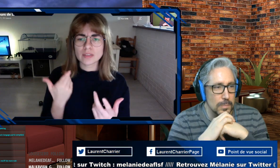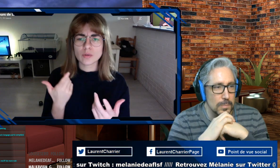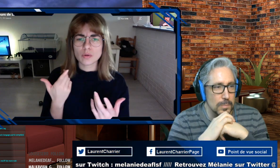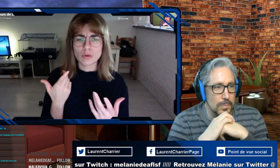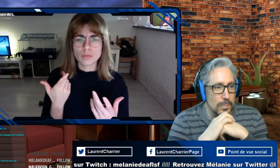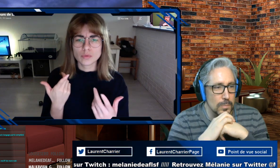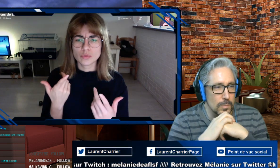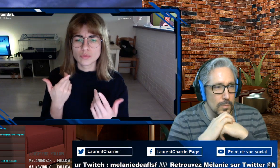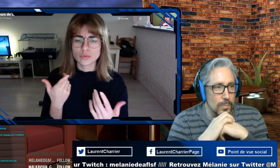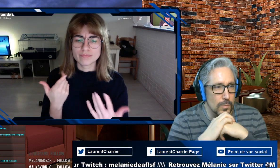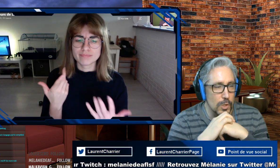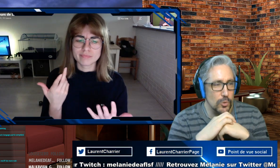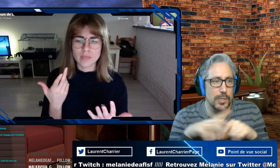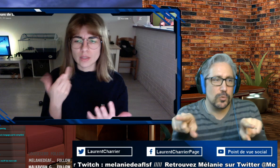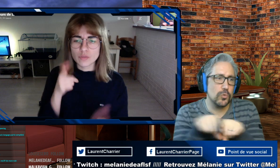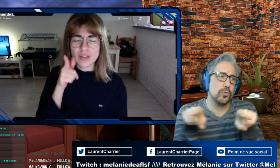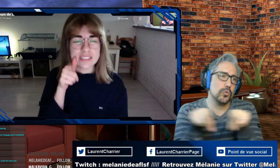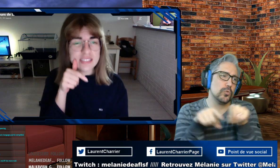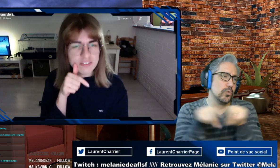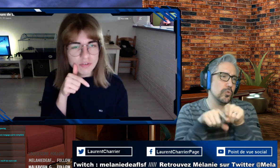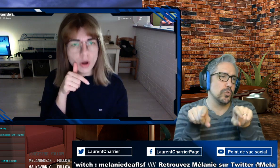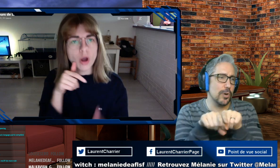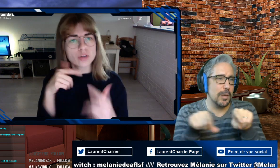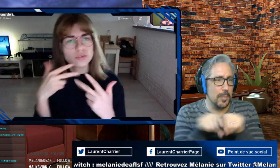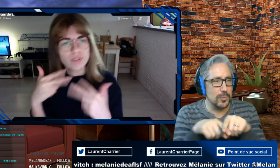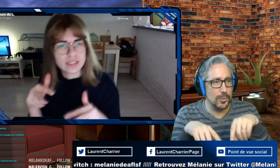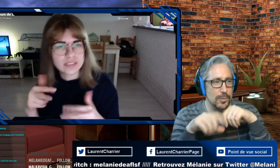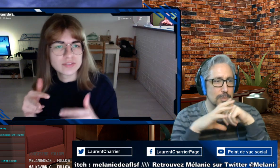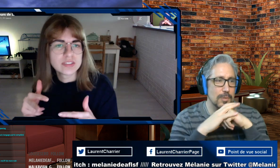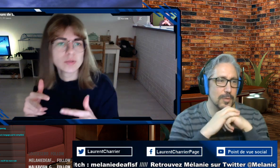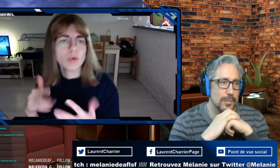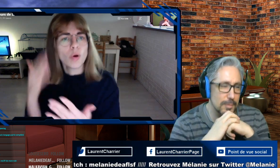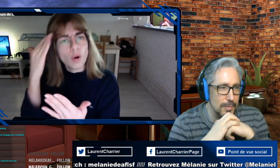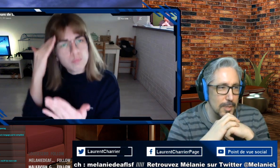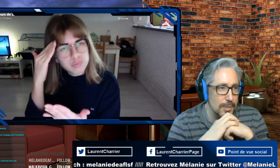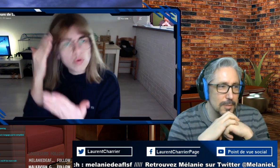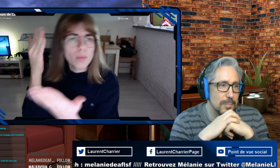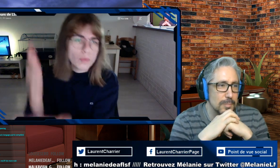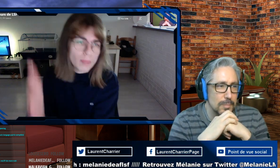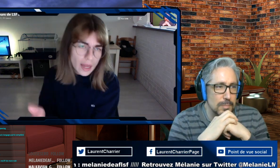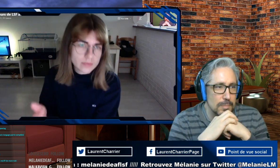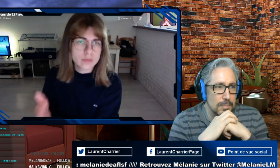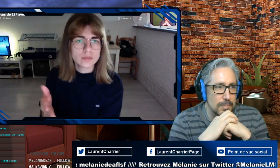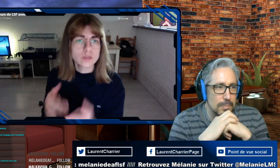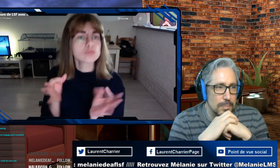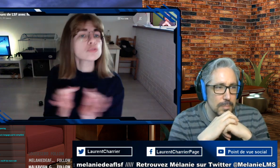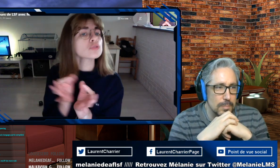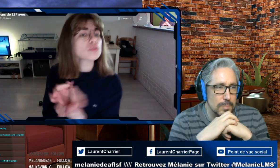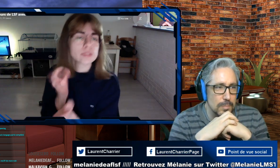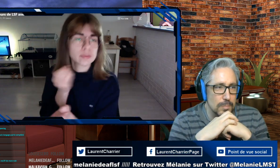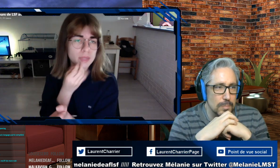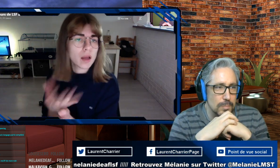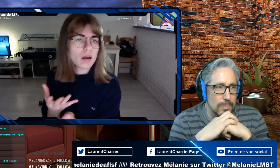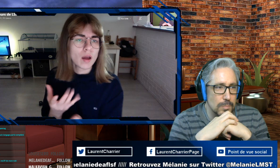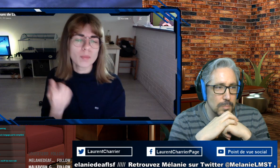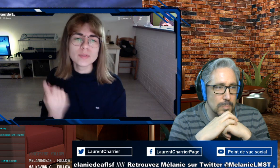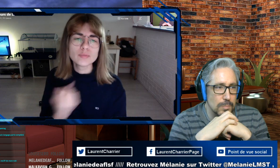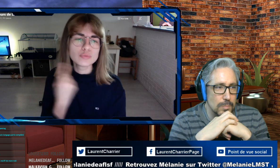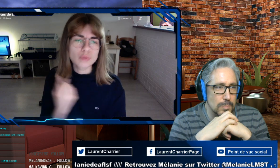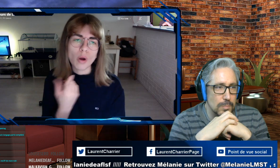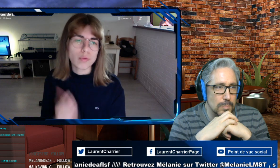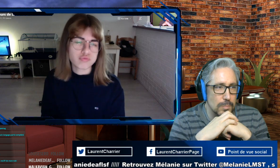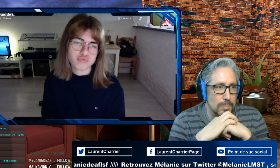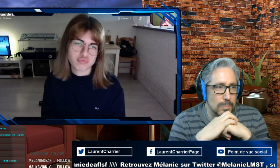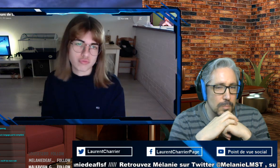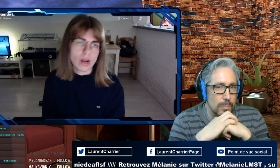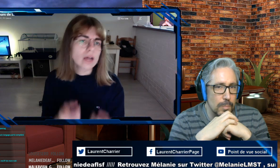l'impression maintenant comme Tu dis de faire des toujours la efforts, même de faire chose. des vidéos pour me battre. De temps en temps, c'est bien, mais tout